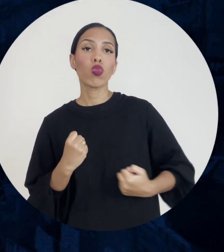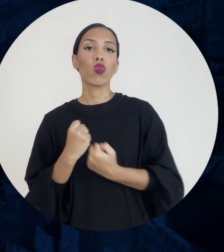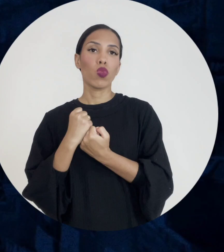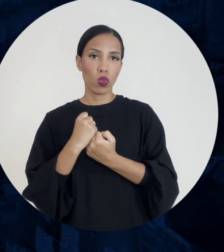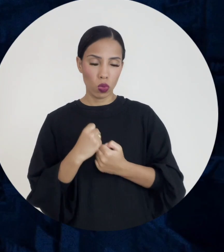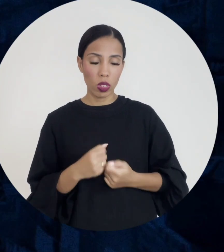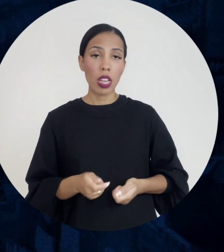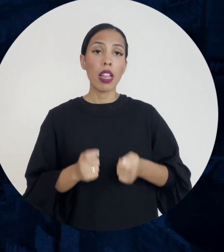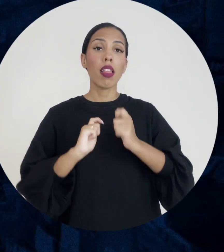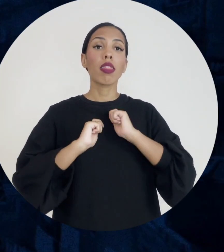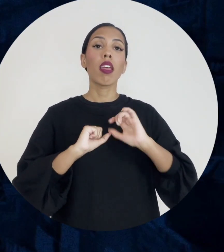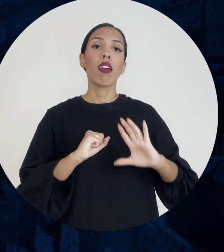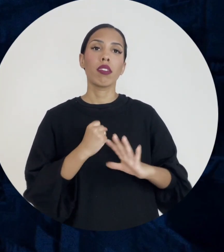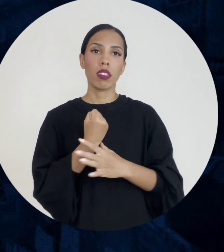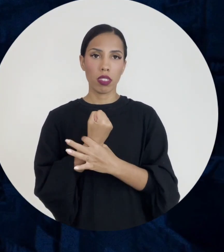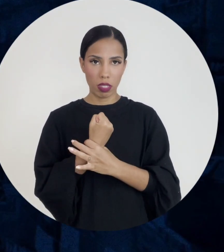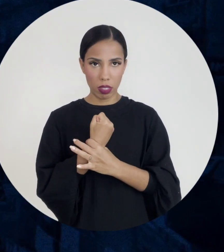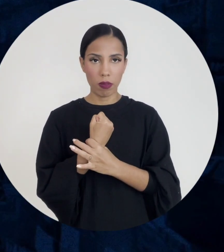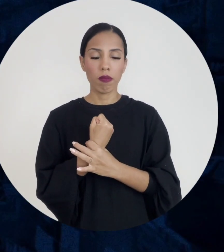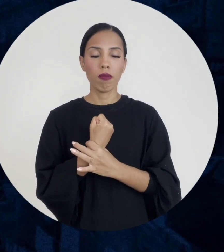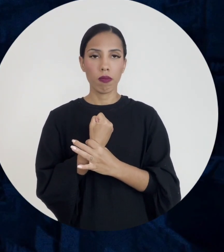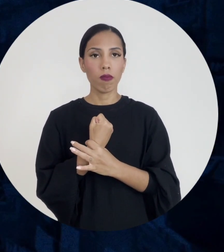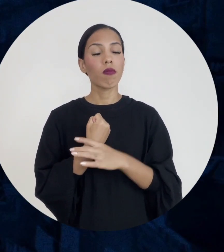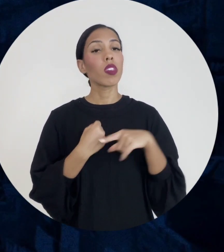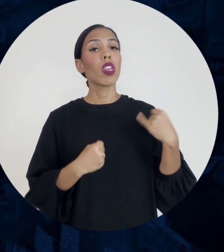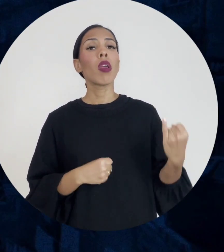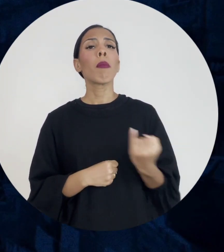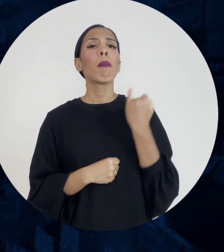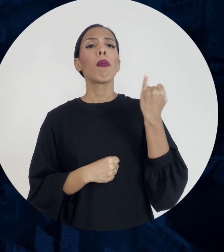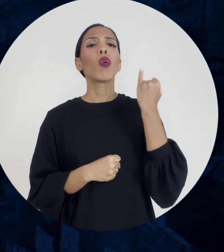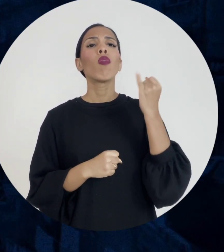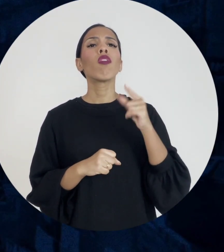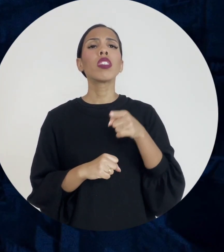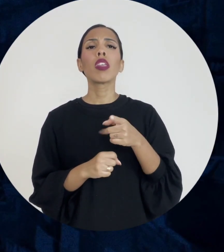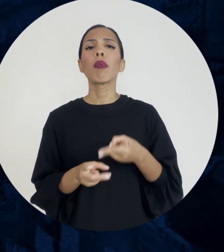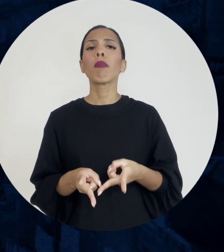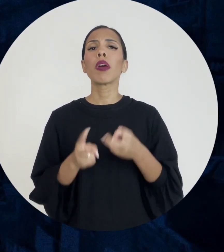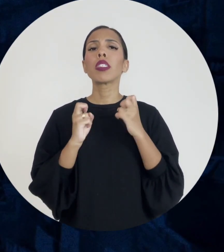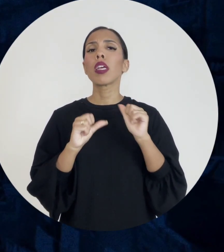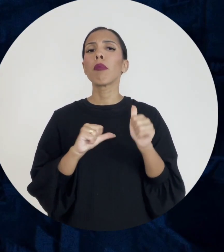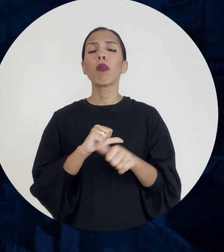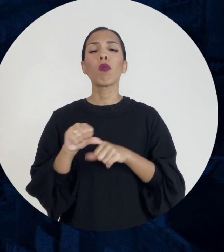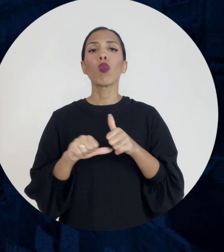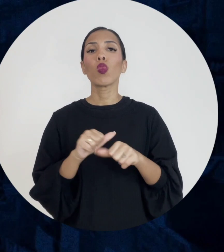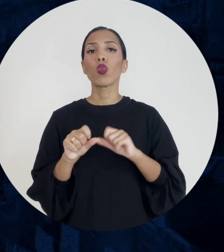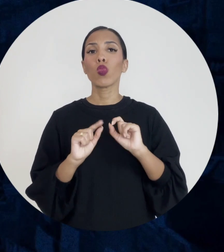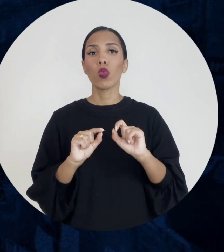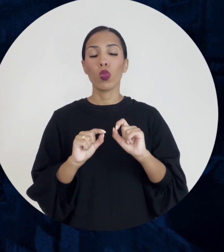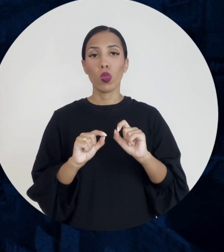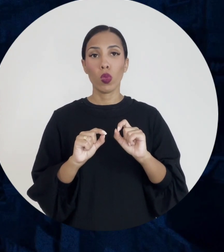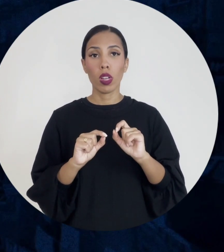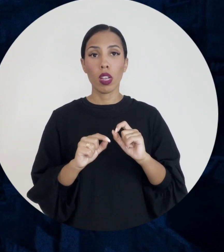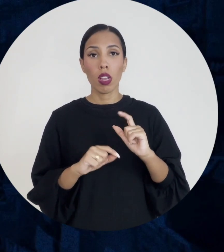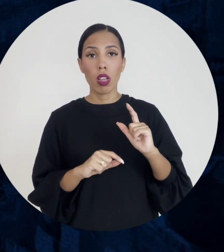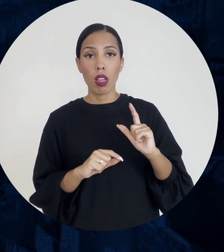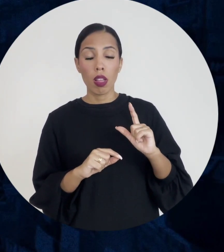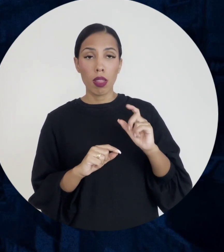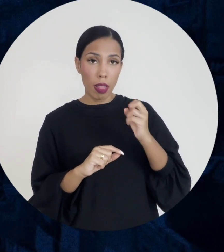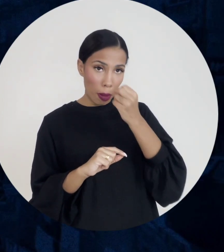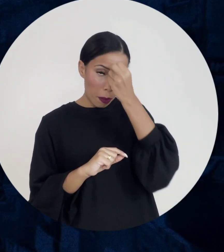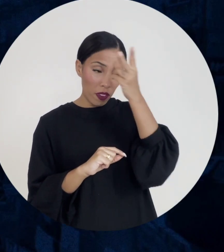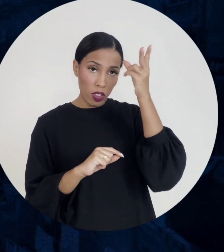nos dá mais segurança. Para além do recurso, né, qual a importância? Assim, o que muda? Você percebe o que muda, assim, tipo, com a entrada desse convênio da